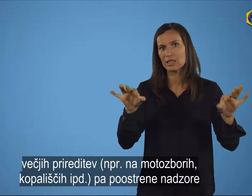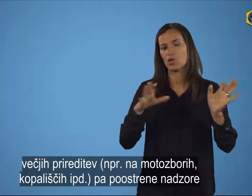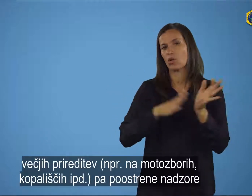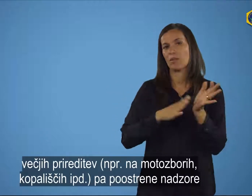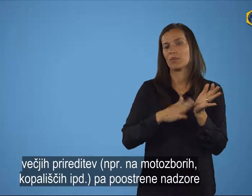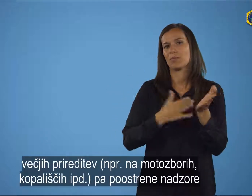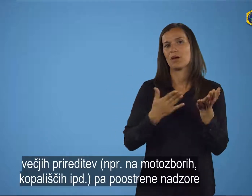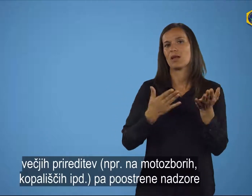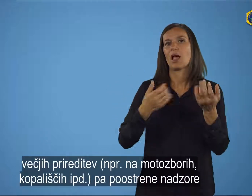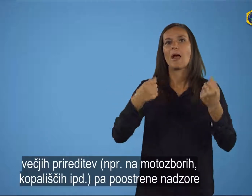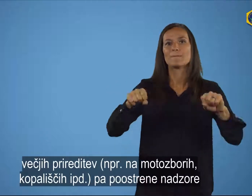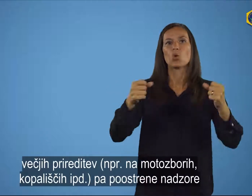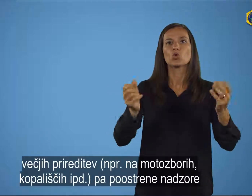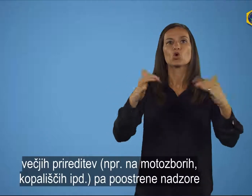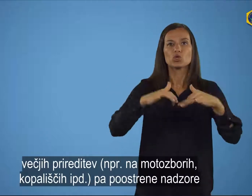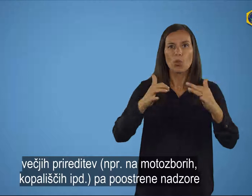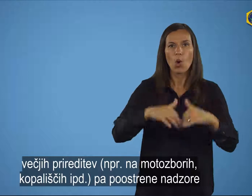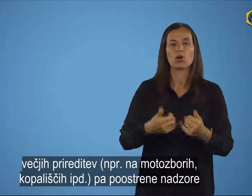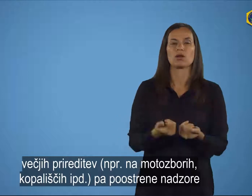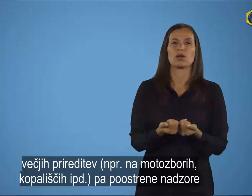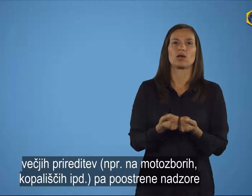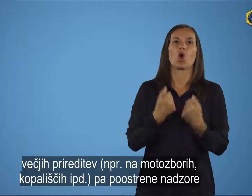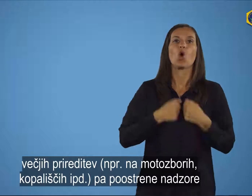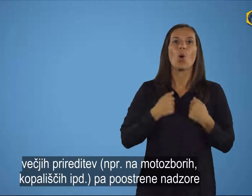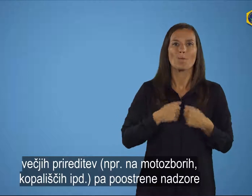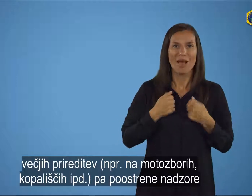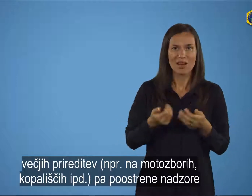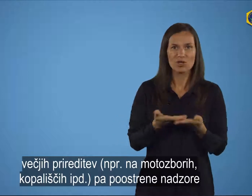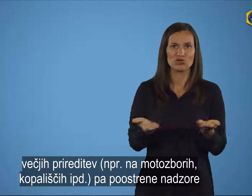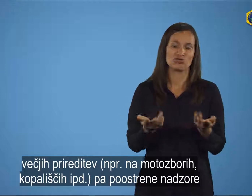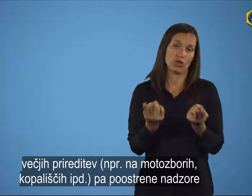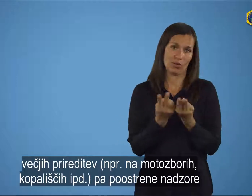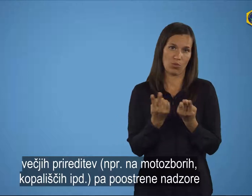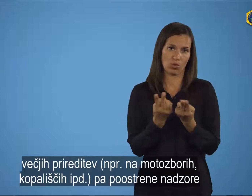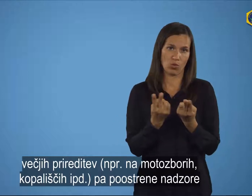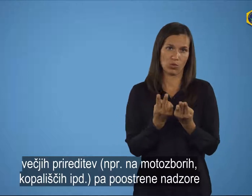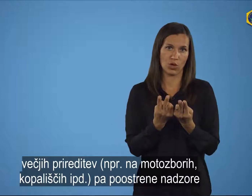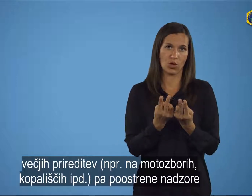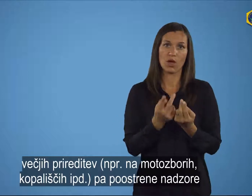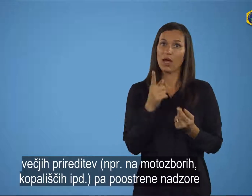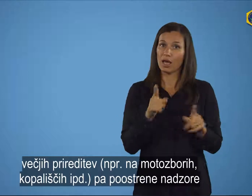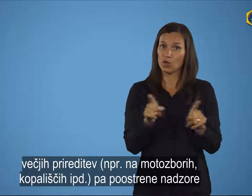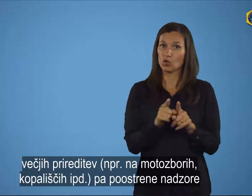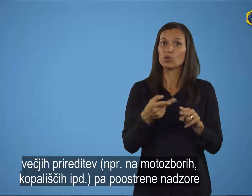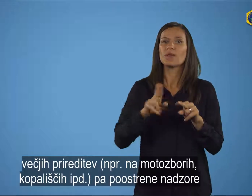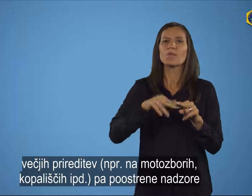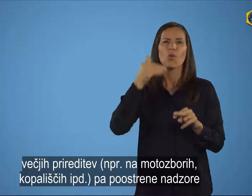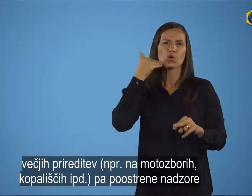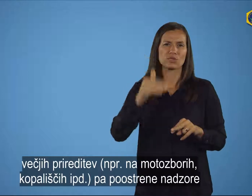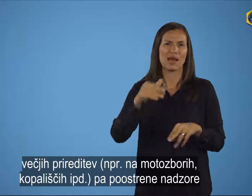motozborih, kopališčih in podobno, pa poostrene nadzore alkoholiziranosti.